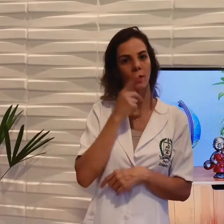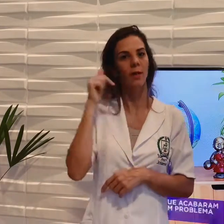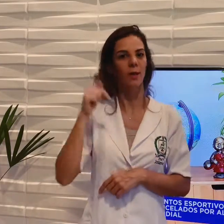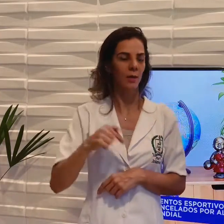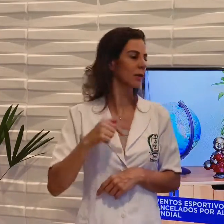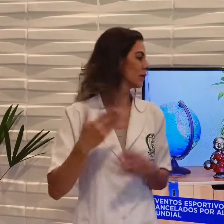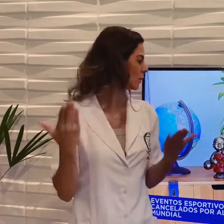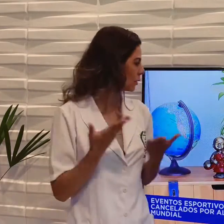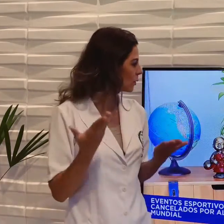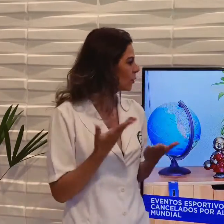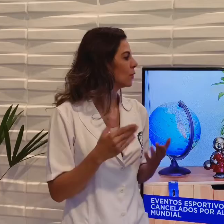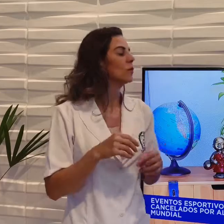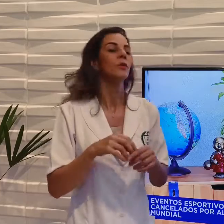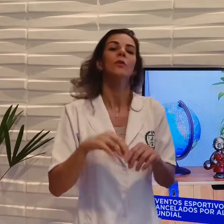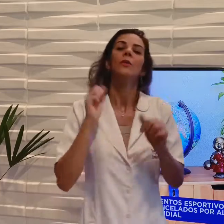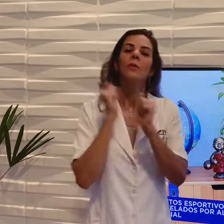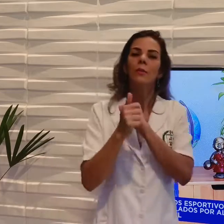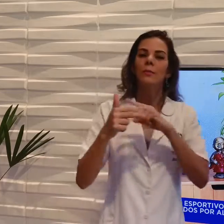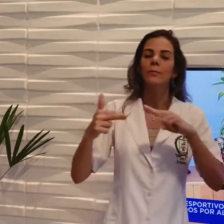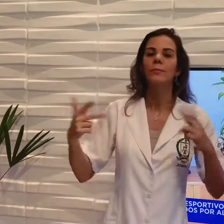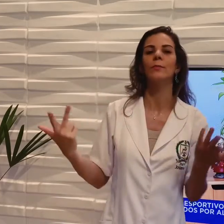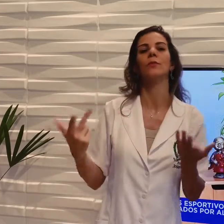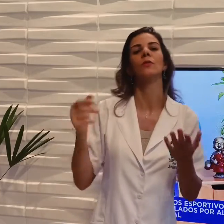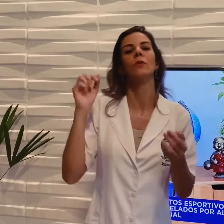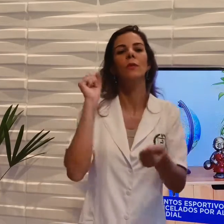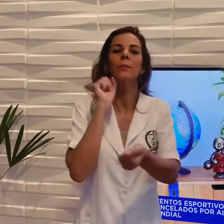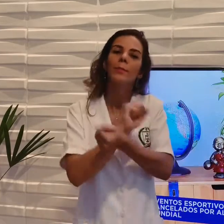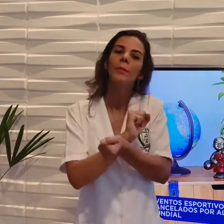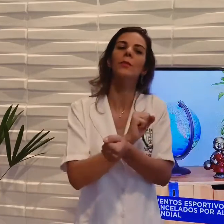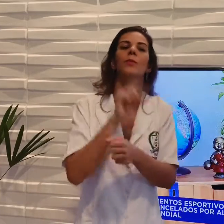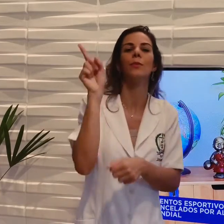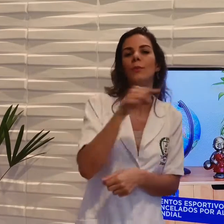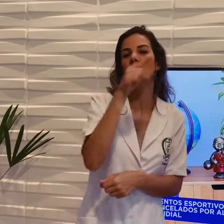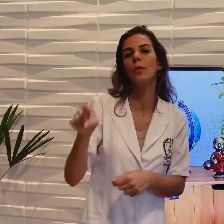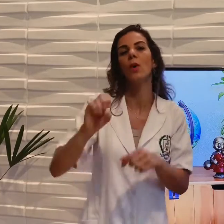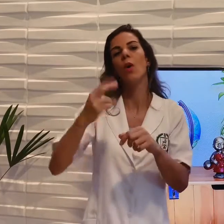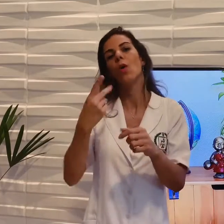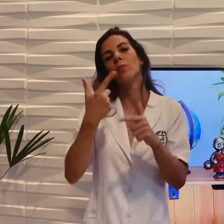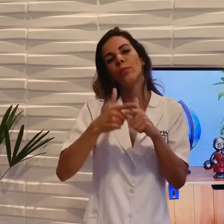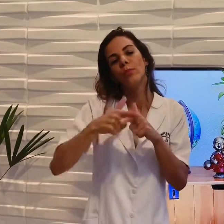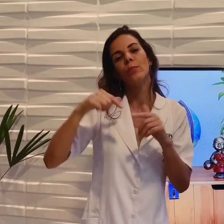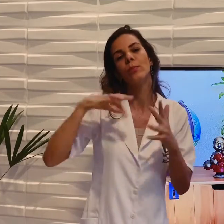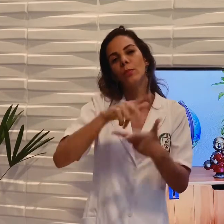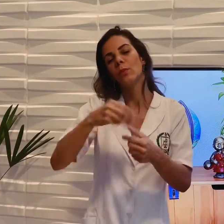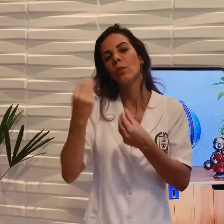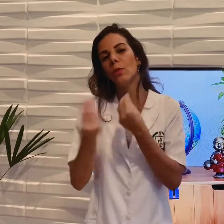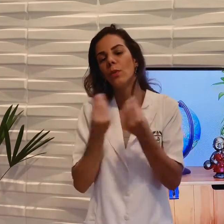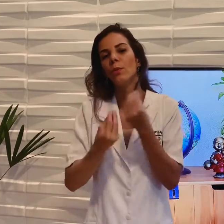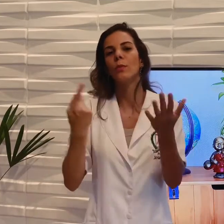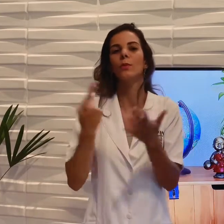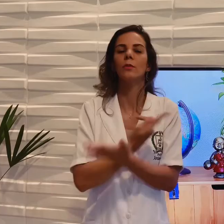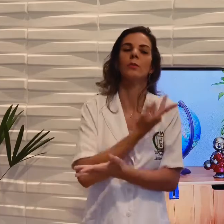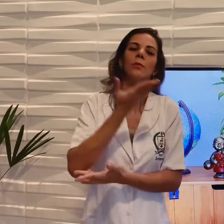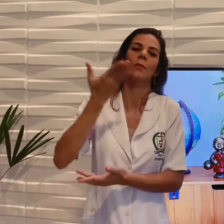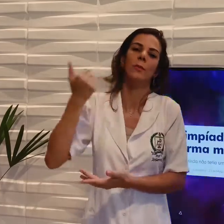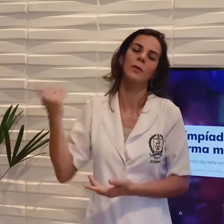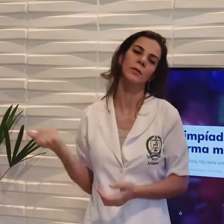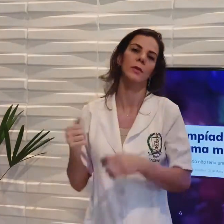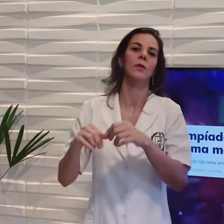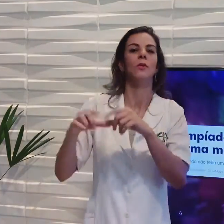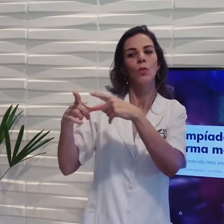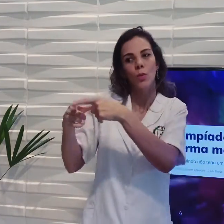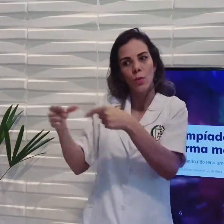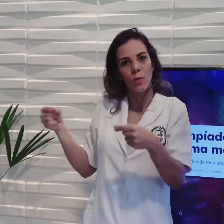de hoje sobre eventos esportivos que acabaram cancelados por algum problema mundial, como aconteceu, por exemplo, com a Olimpíada de Tóquio, né?